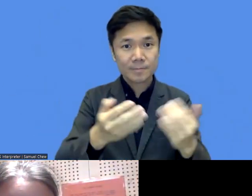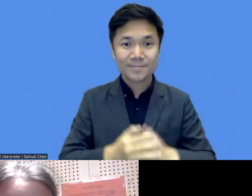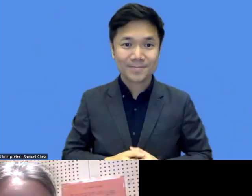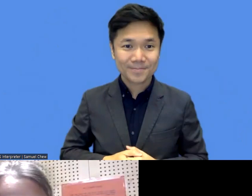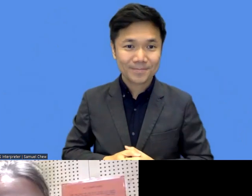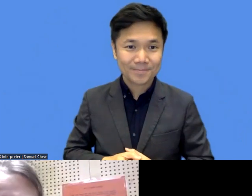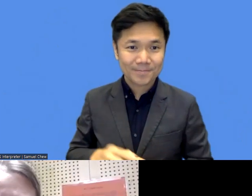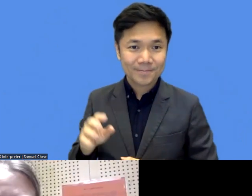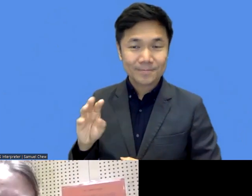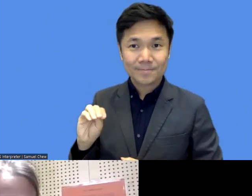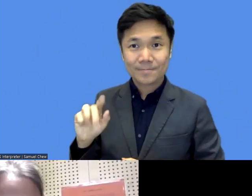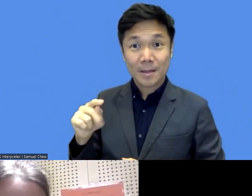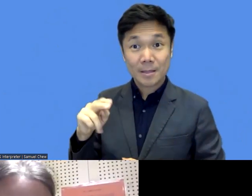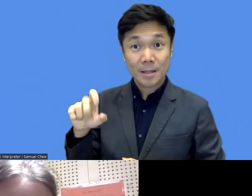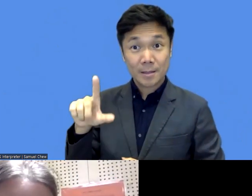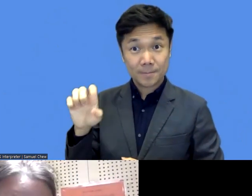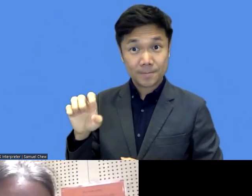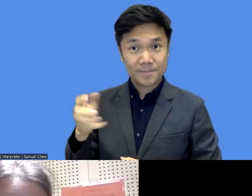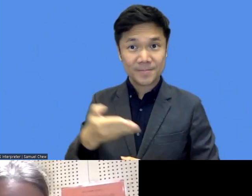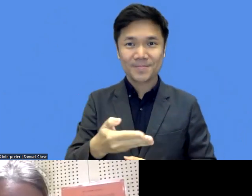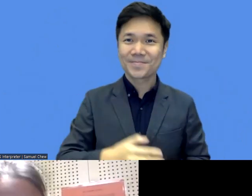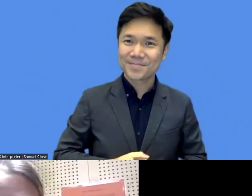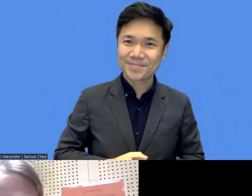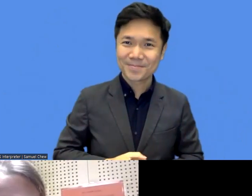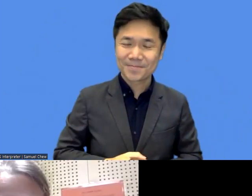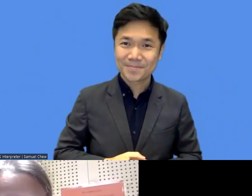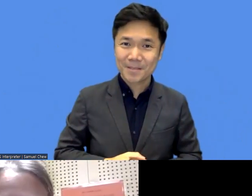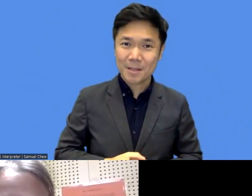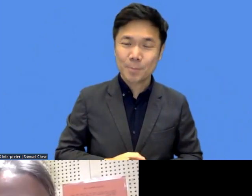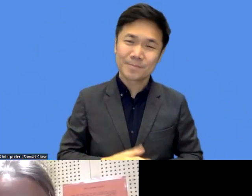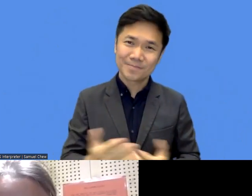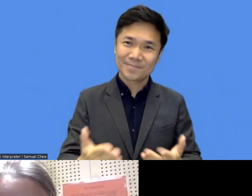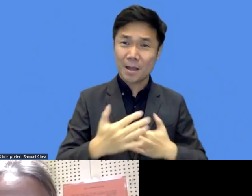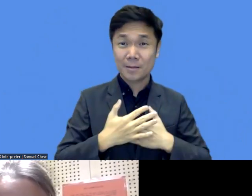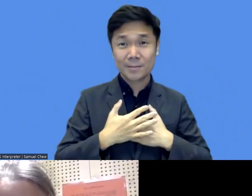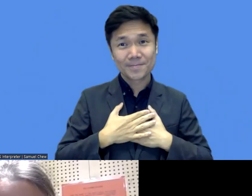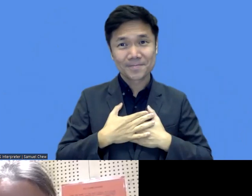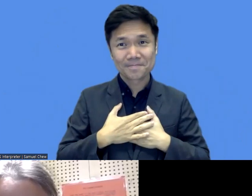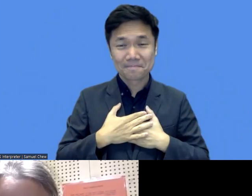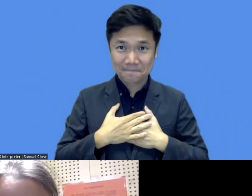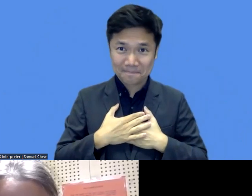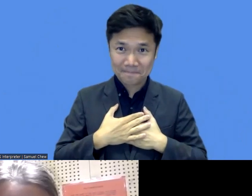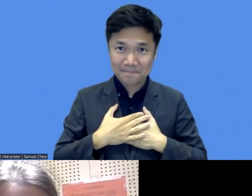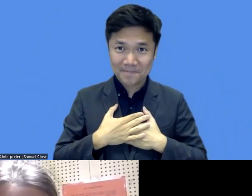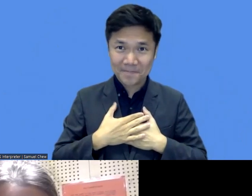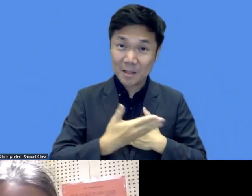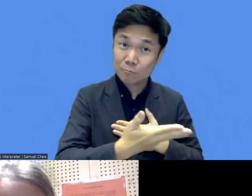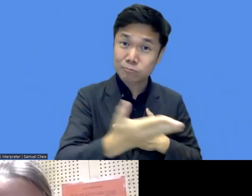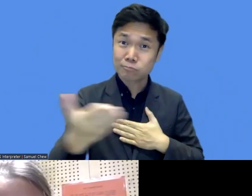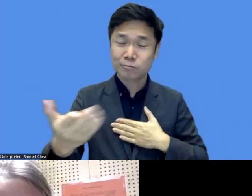pregunta rápidamente. Muchísimas gracias. Gracias a todos en línea